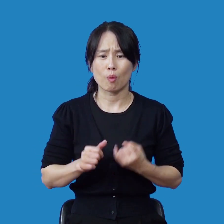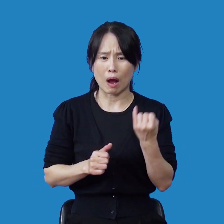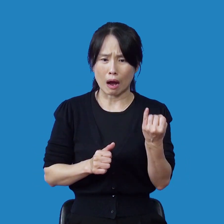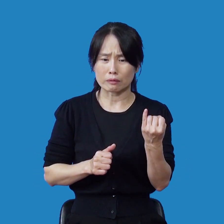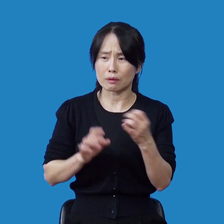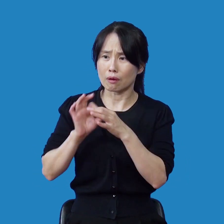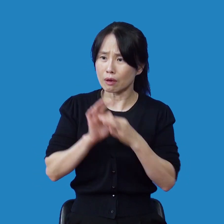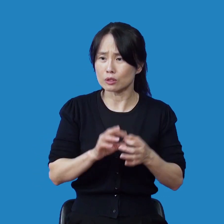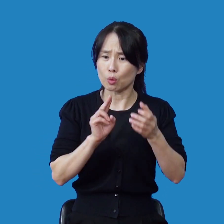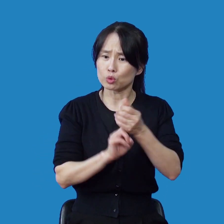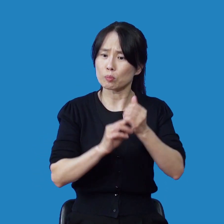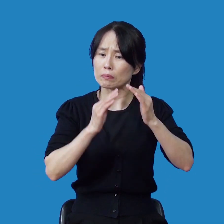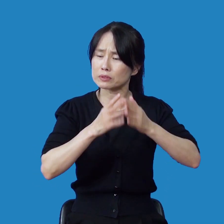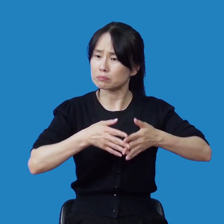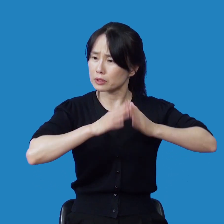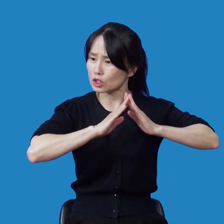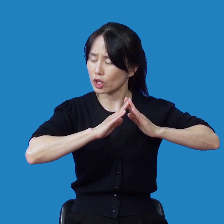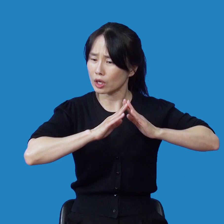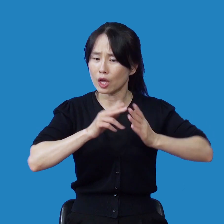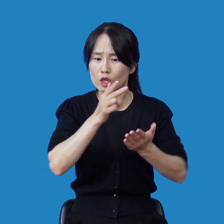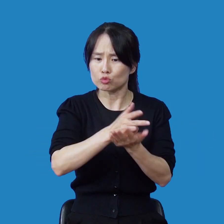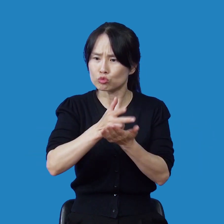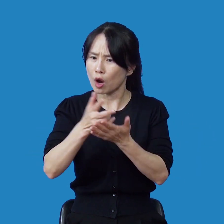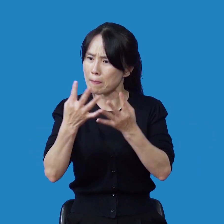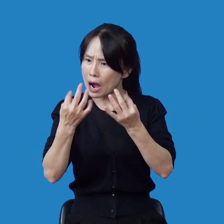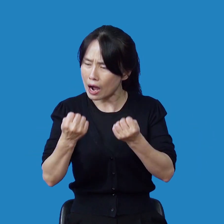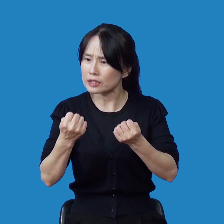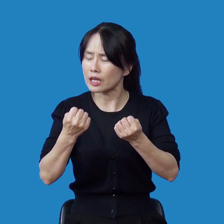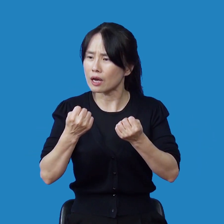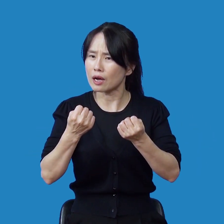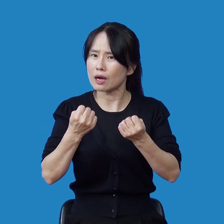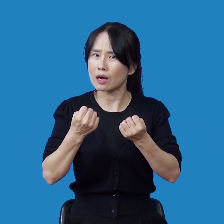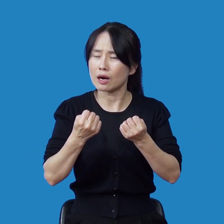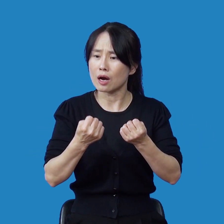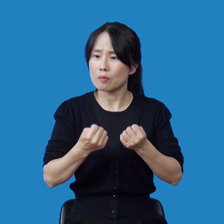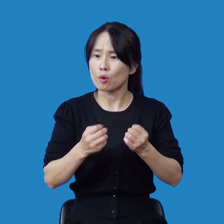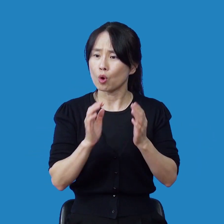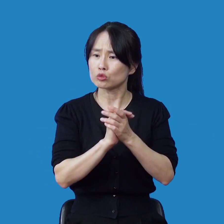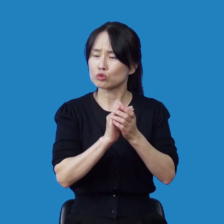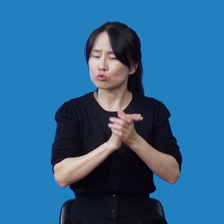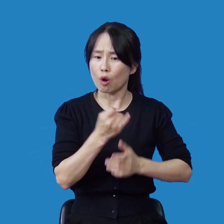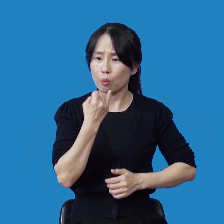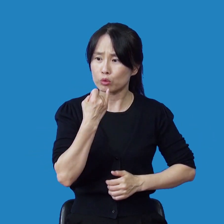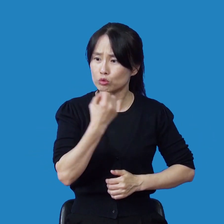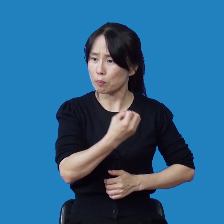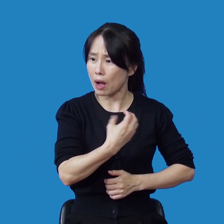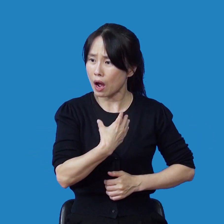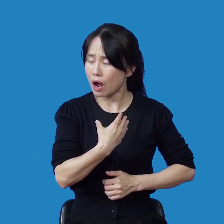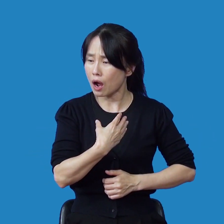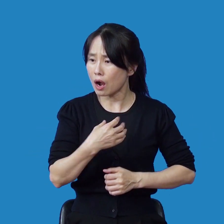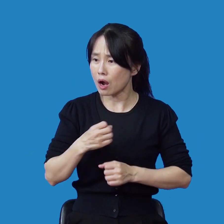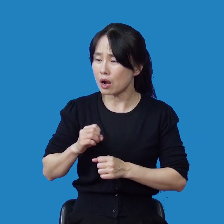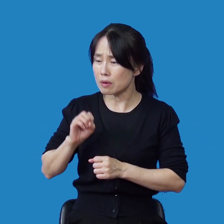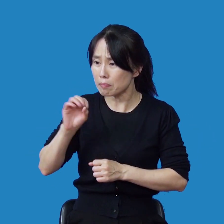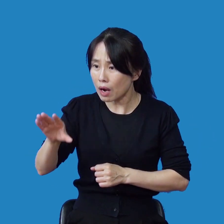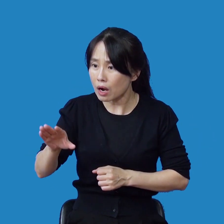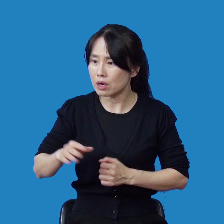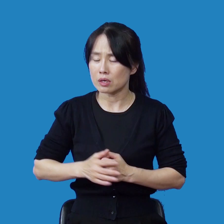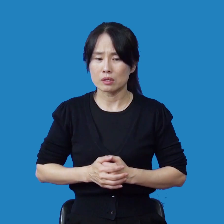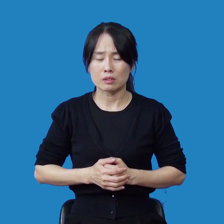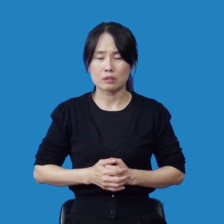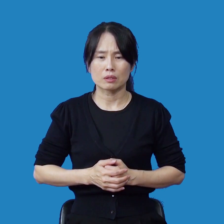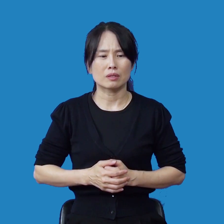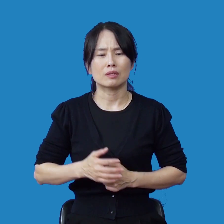아내가 초밥집 생겼대, 차들이 많던데 친구가 괜찮대 한 것은 다 우리